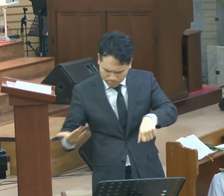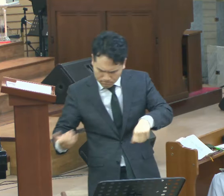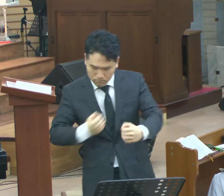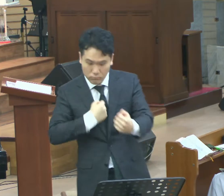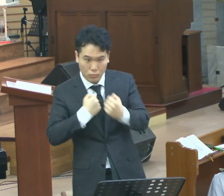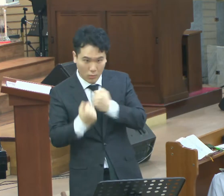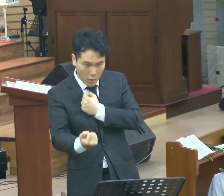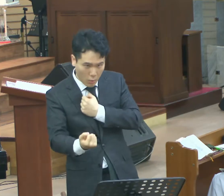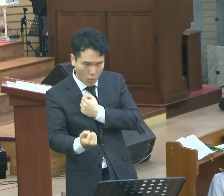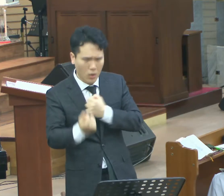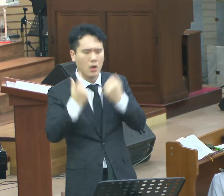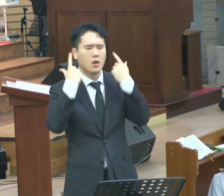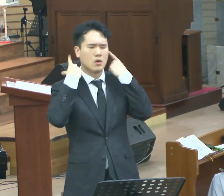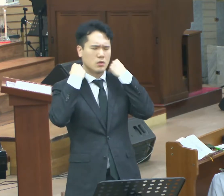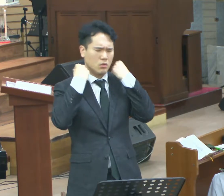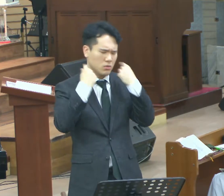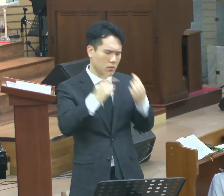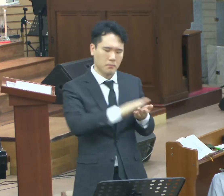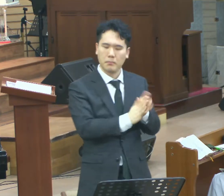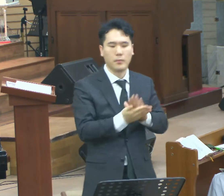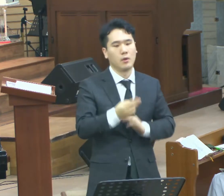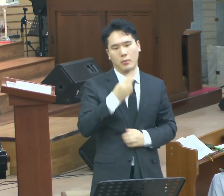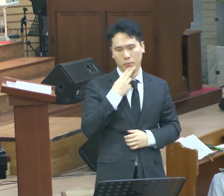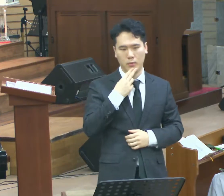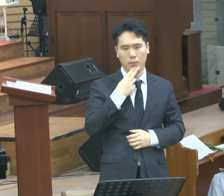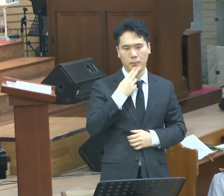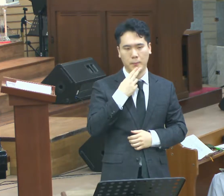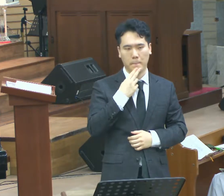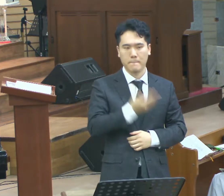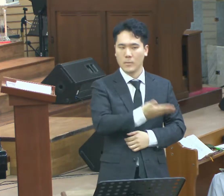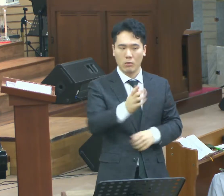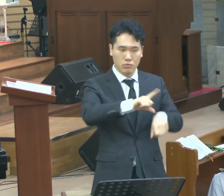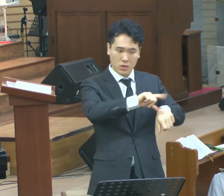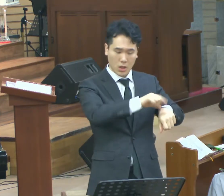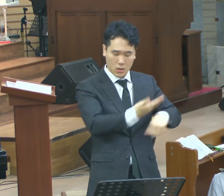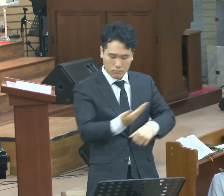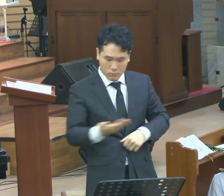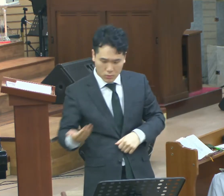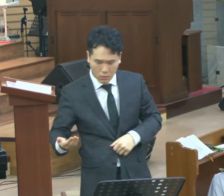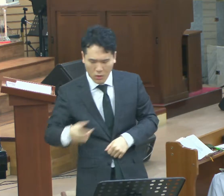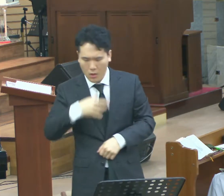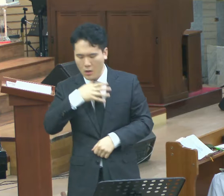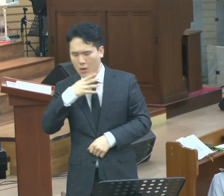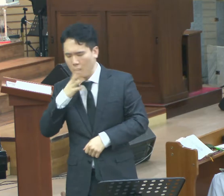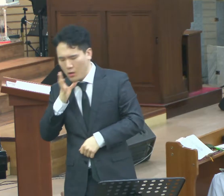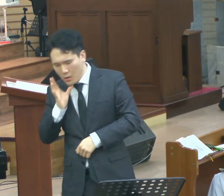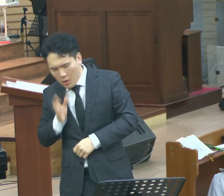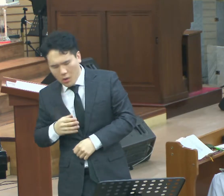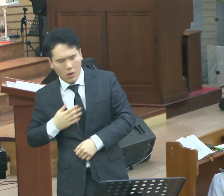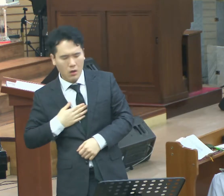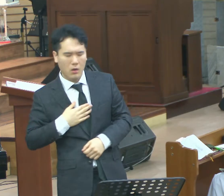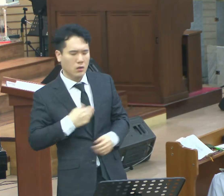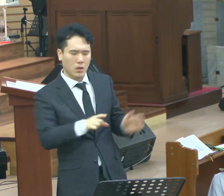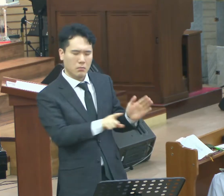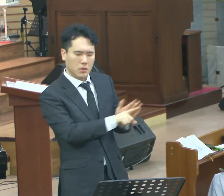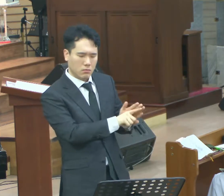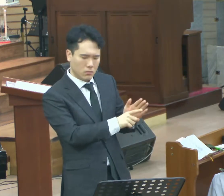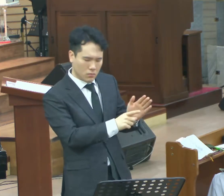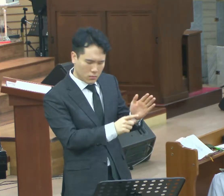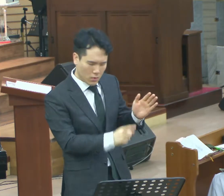거고, 세월이 흘렀다 그래서 나이의 무게에 눌려가지고 이제 그것도 힘들어 이러면 믿음이 없는